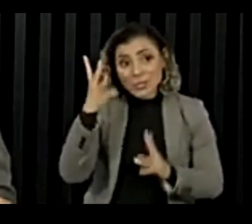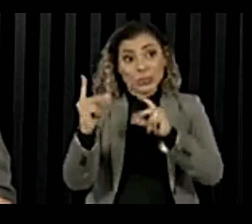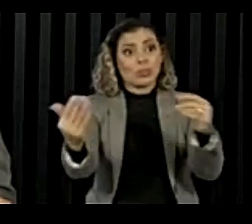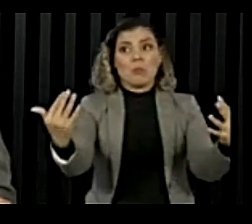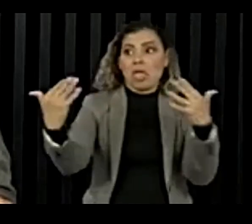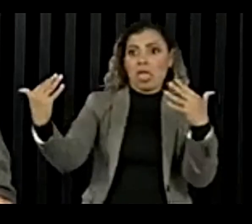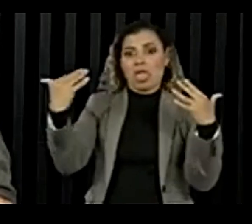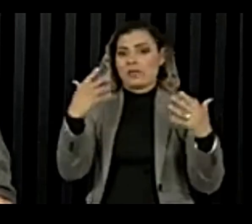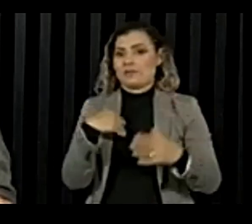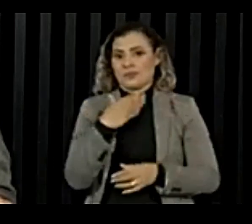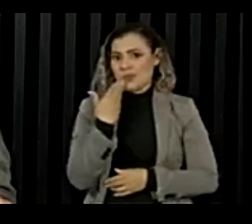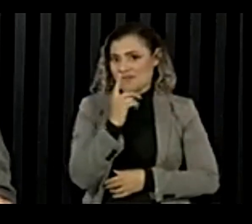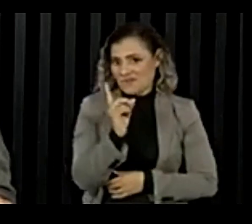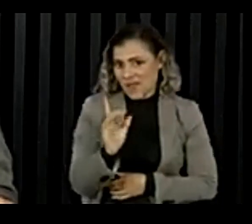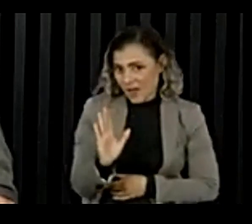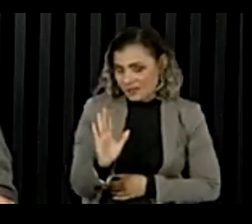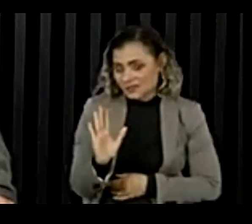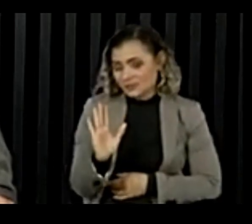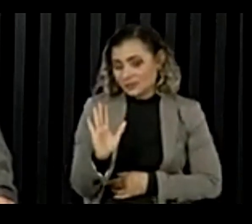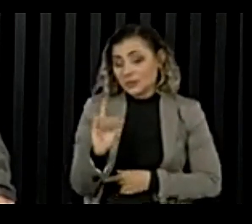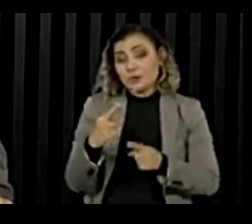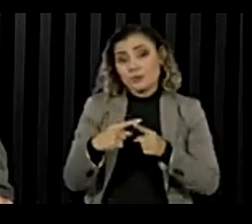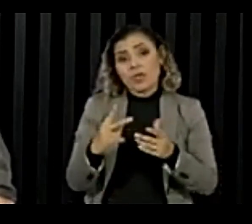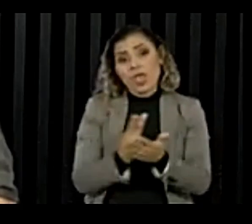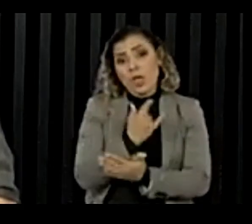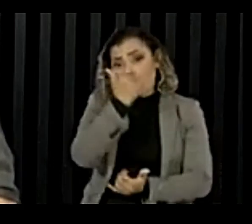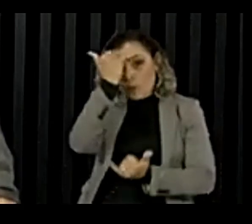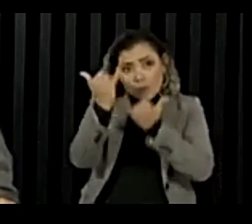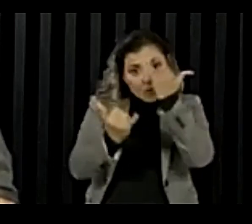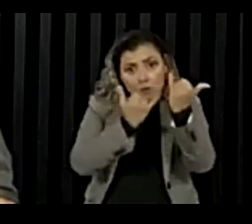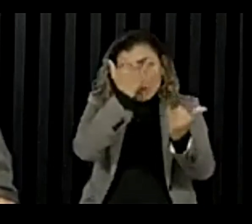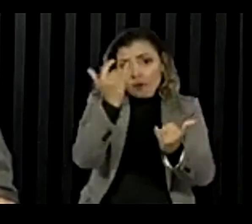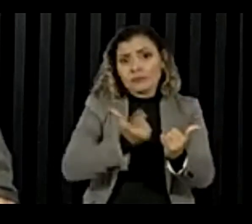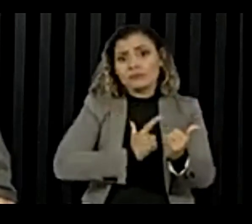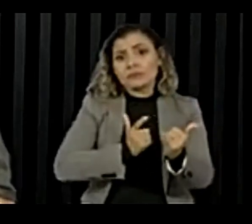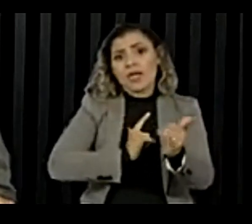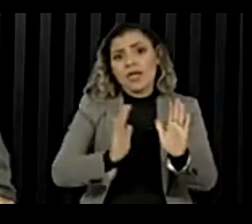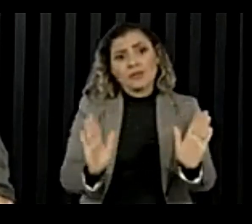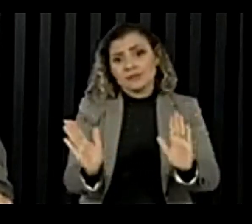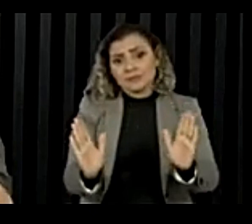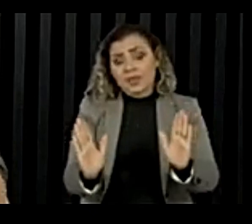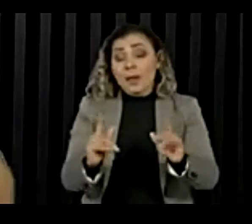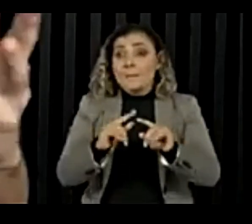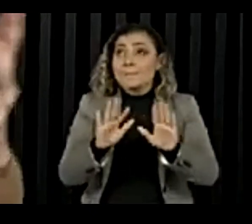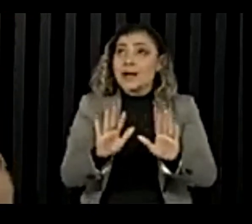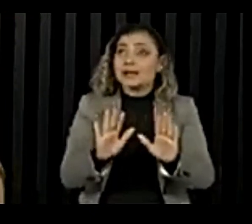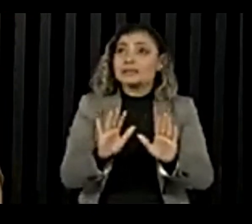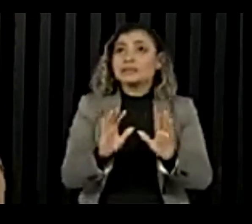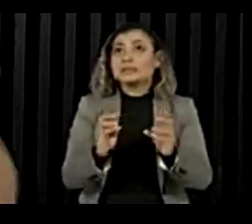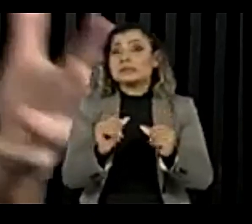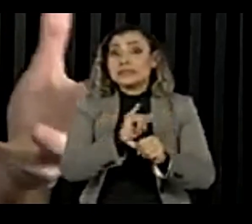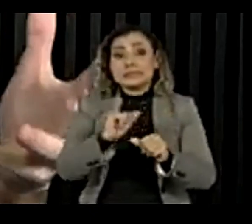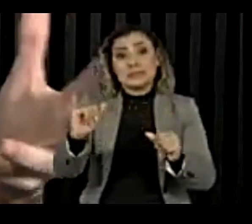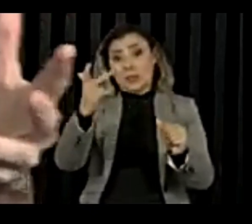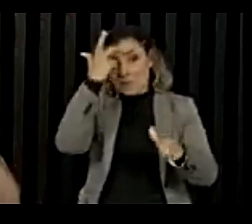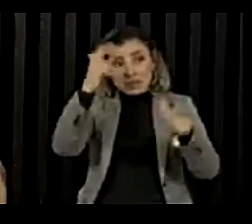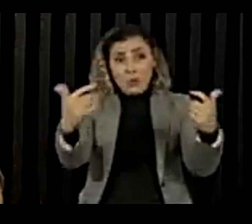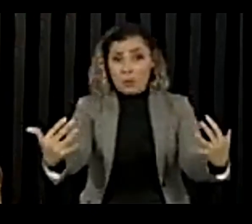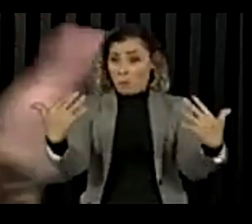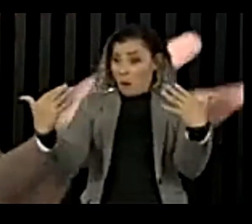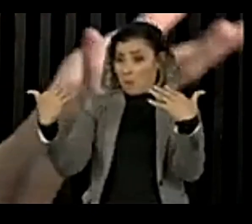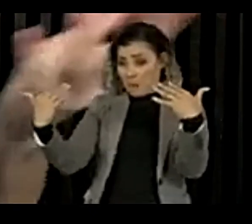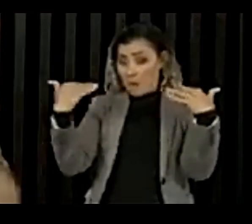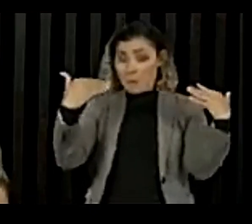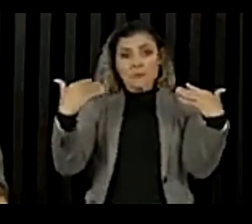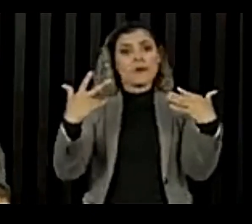te olhando. Porque você vai errar muito ao longo do seu amadurecimento. E quando você tem um canhão de audiência para falar bobagem,